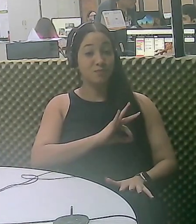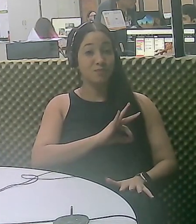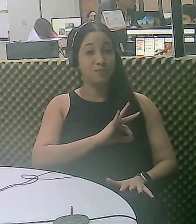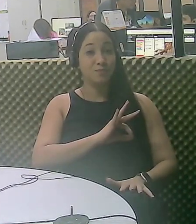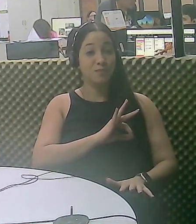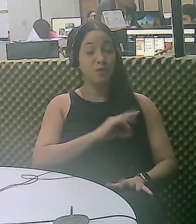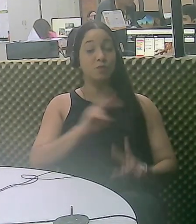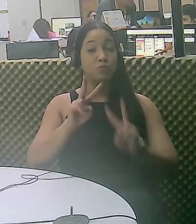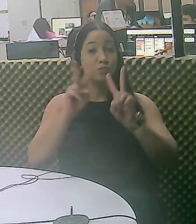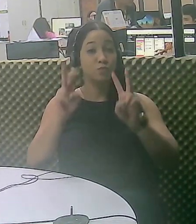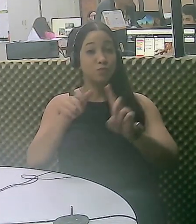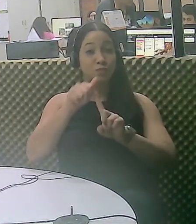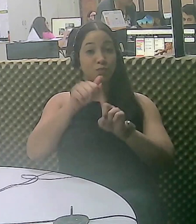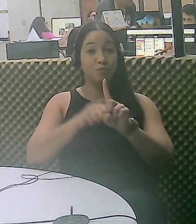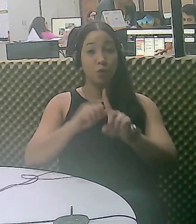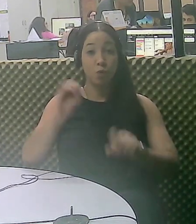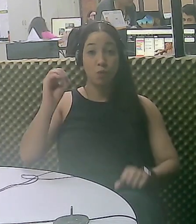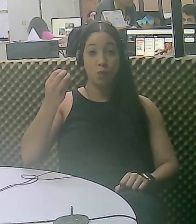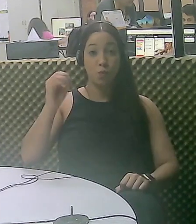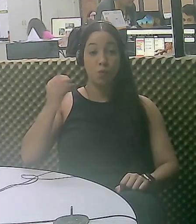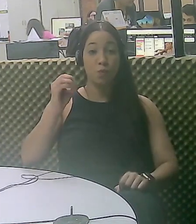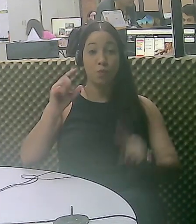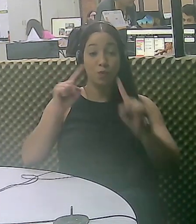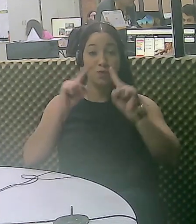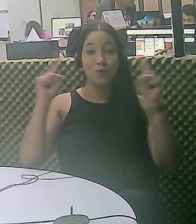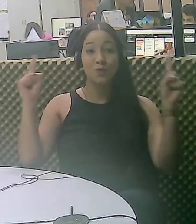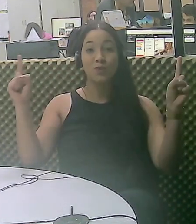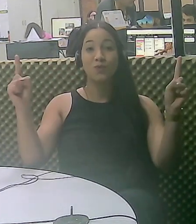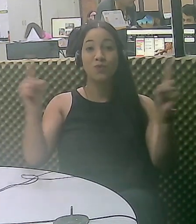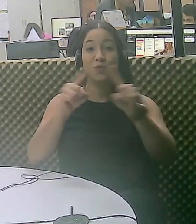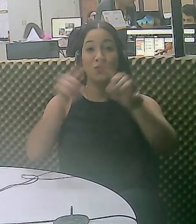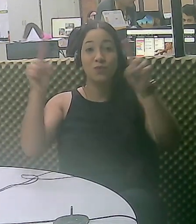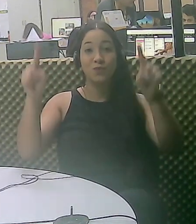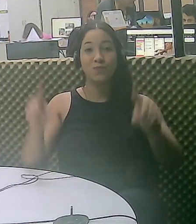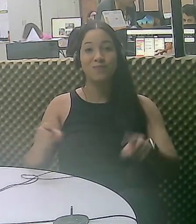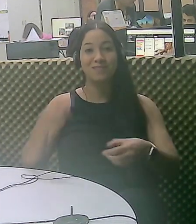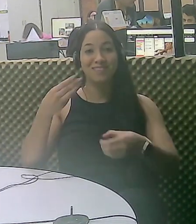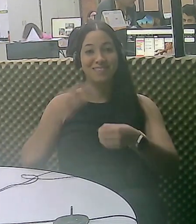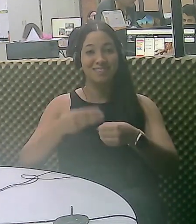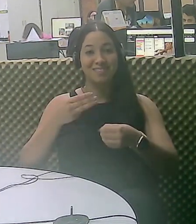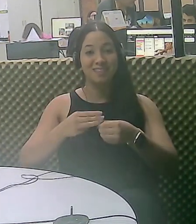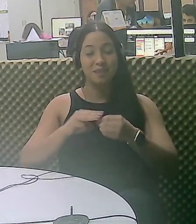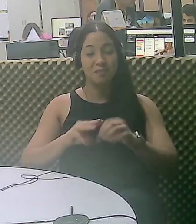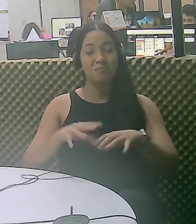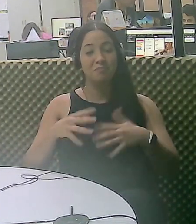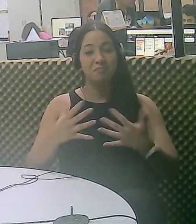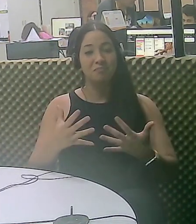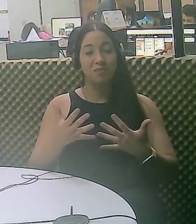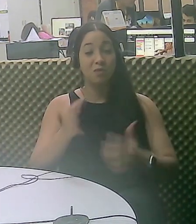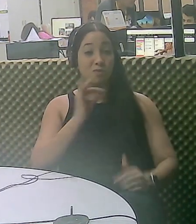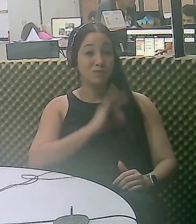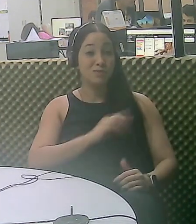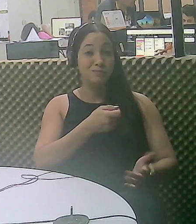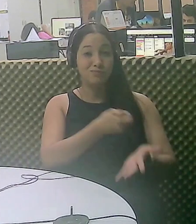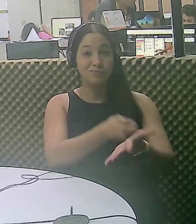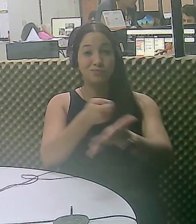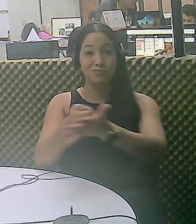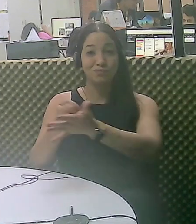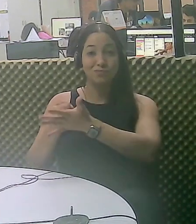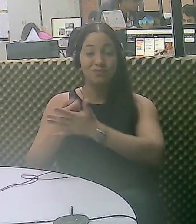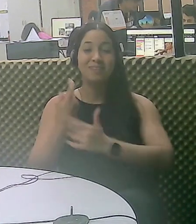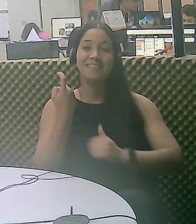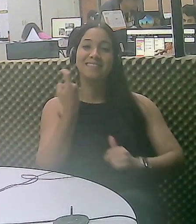salarial referente ao mês de outubro a todos os servidores municipais. Dessa forma, os salários serão pagos